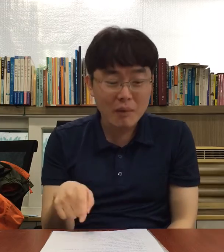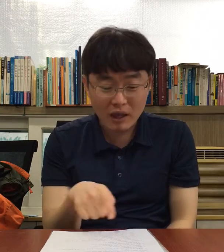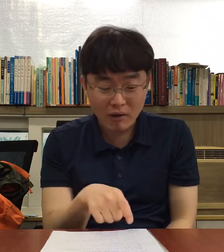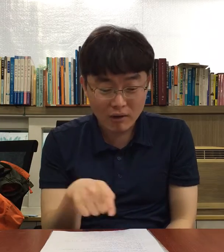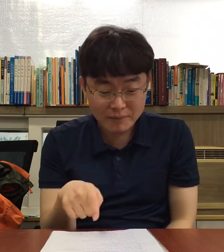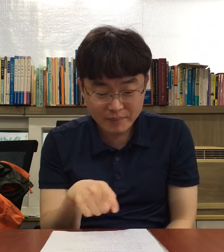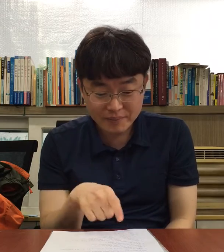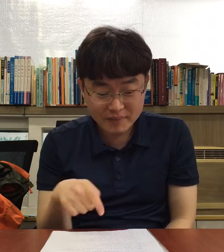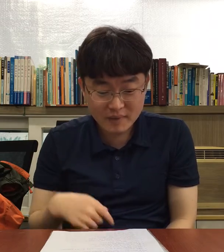애매해요.